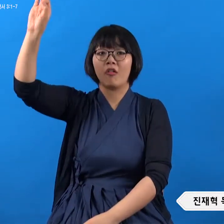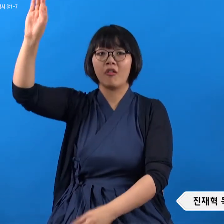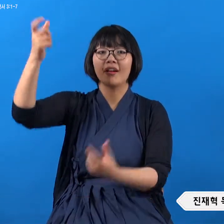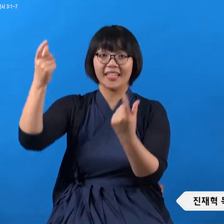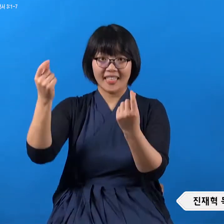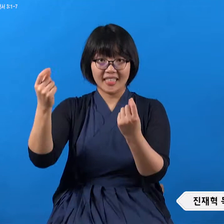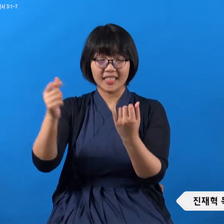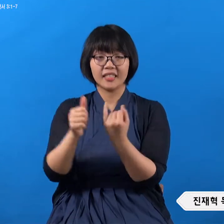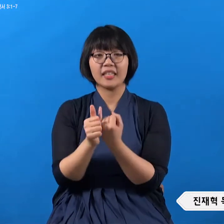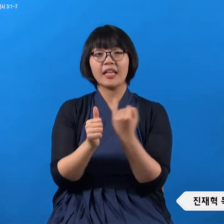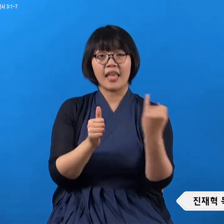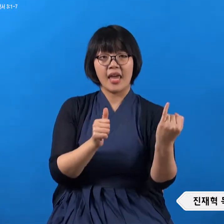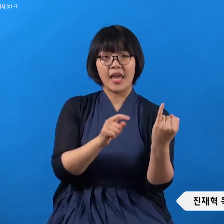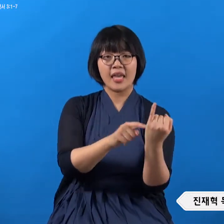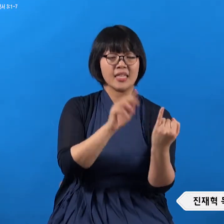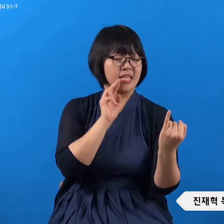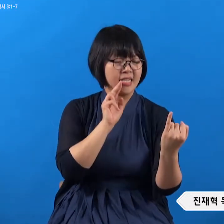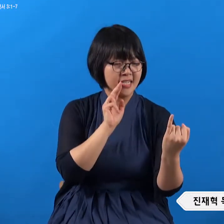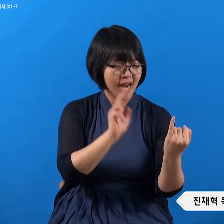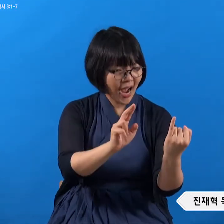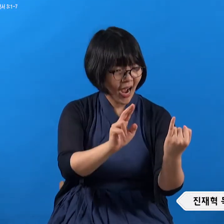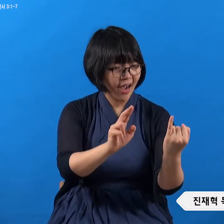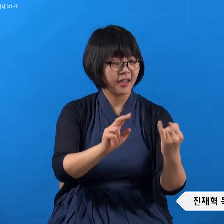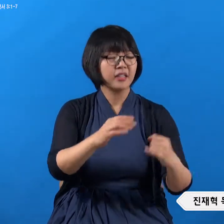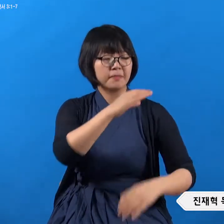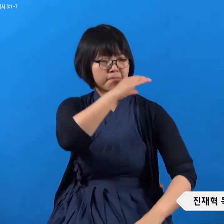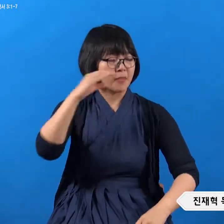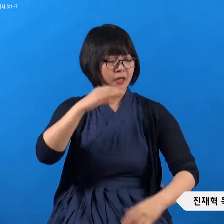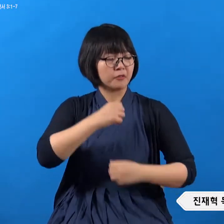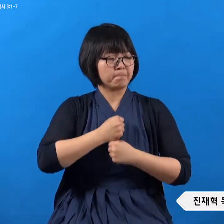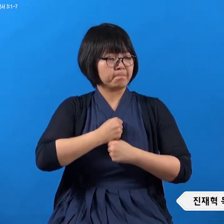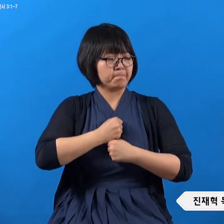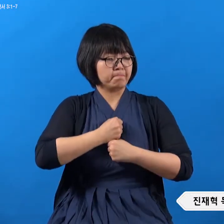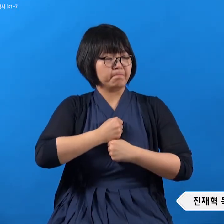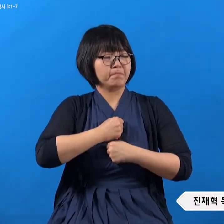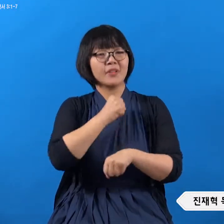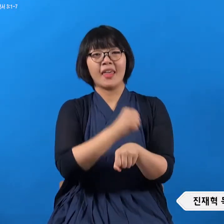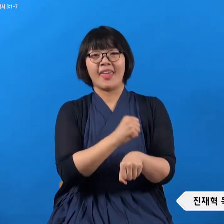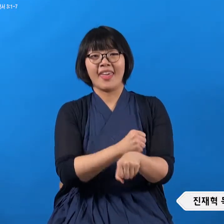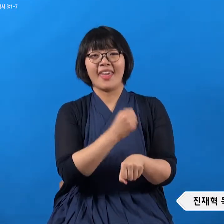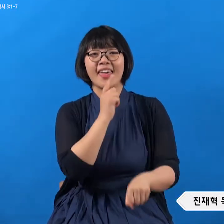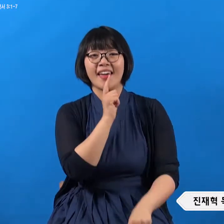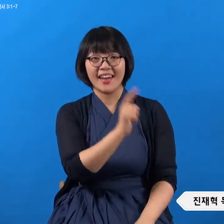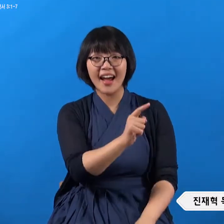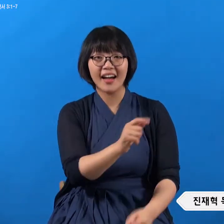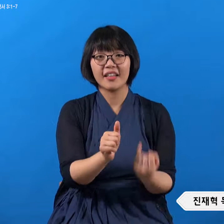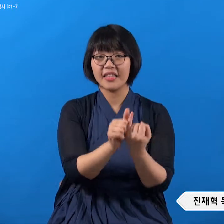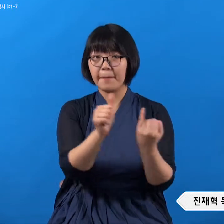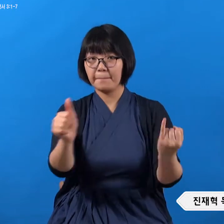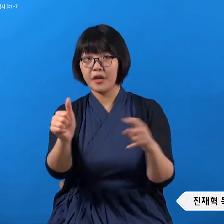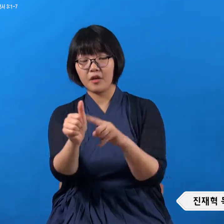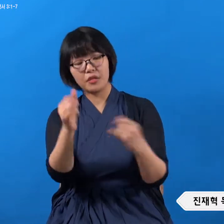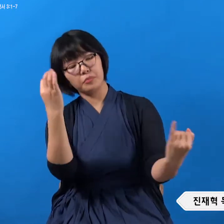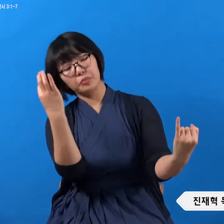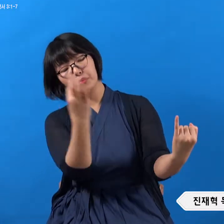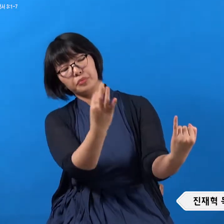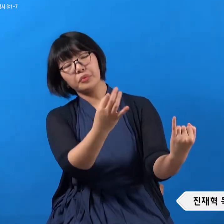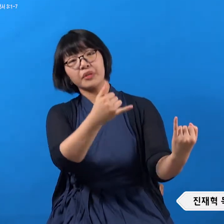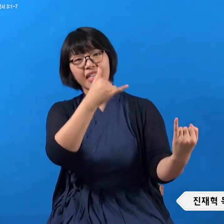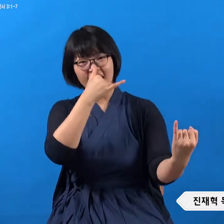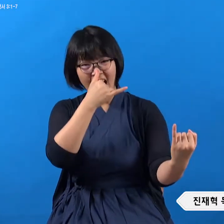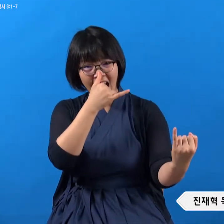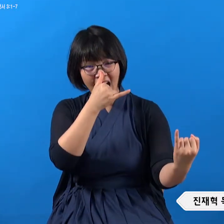삶 속에 나타나는 정결한 행실, 남편에게 보여지는 순종의